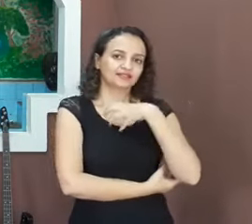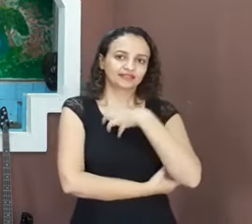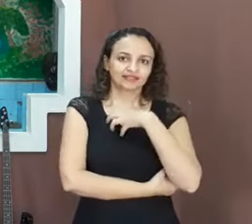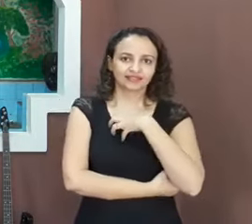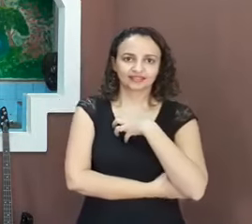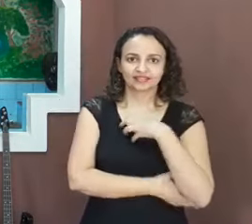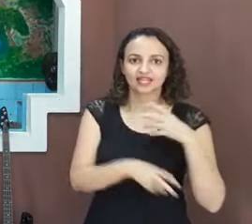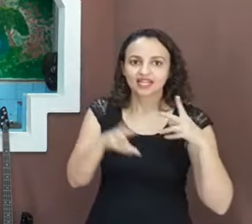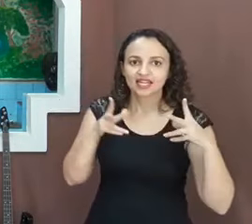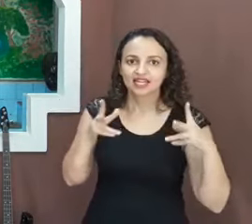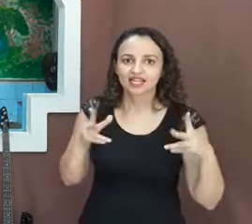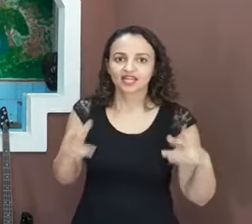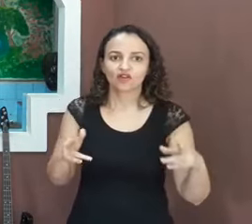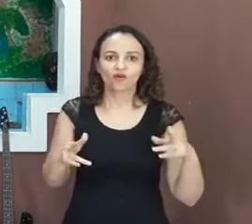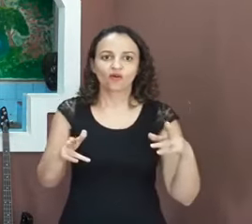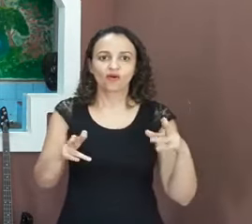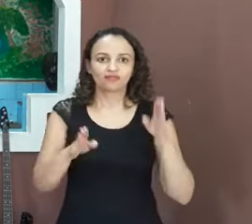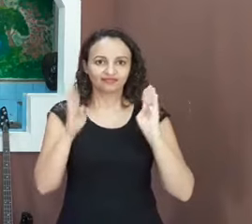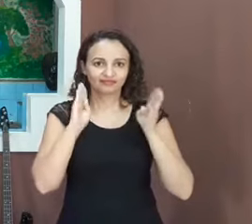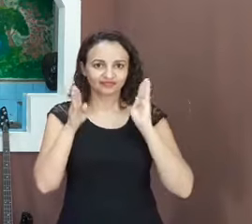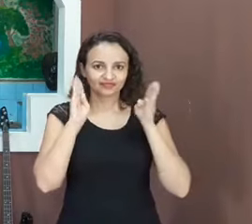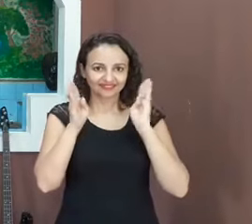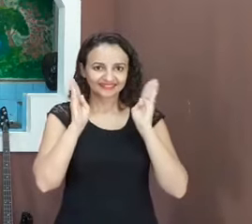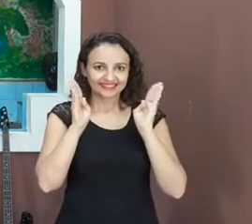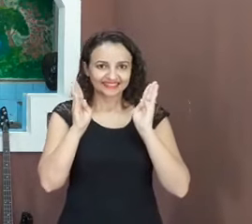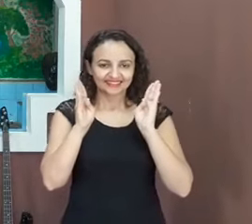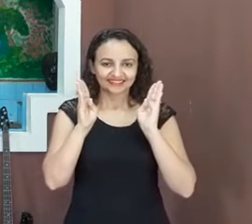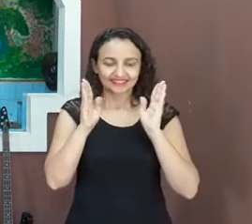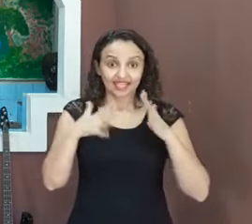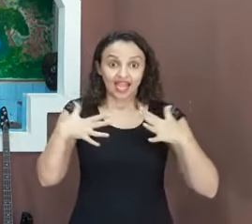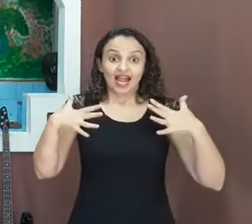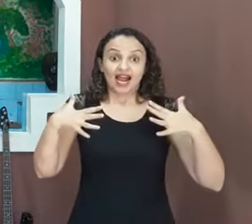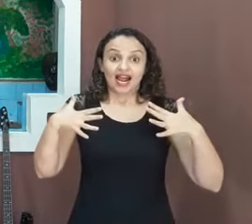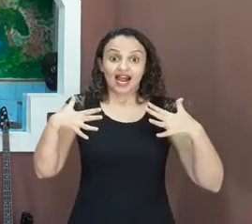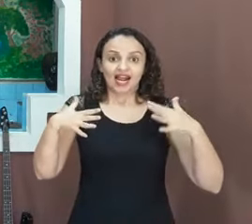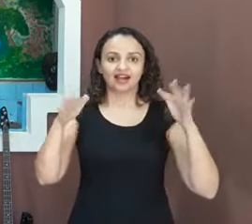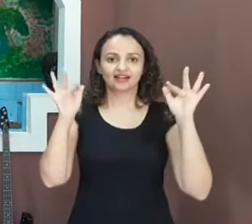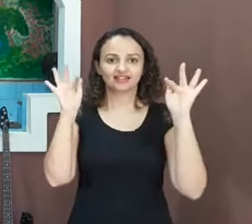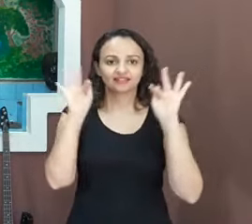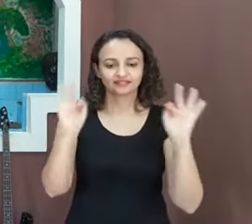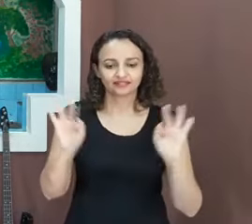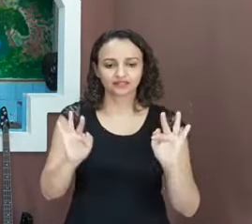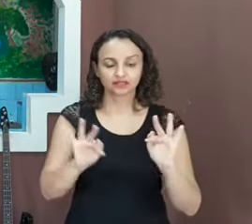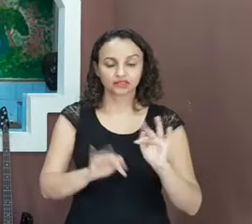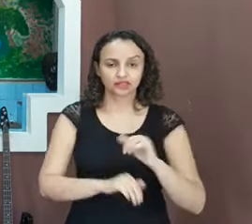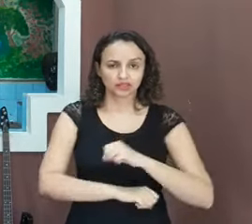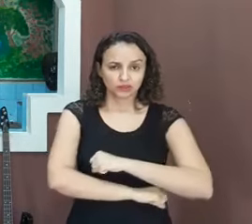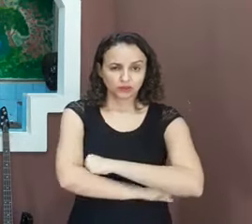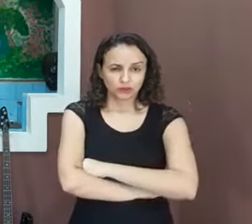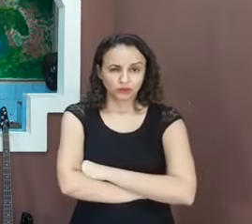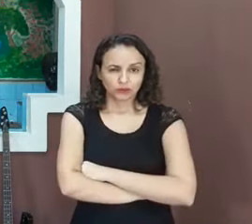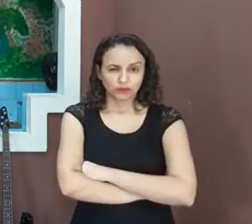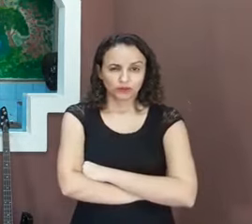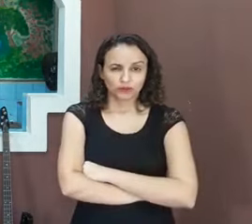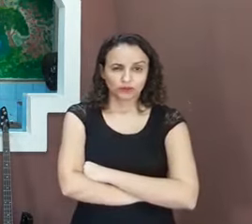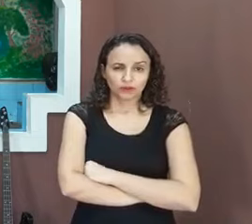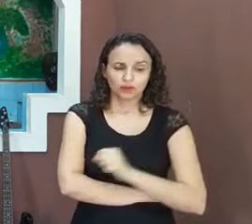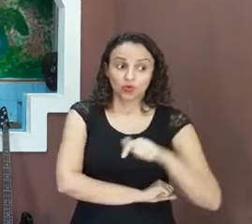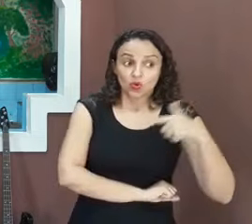Essa primeira carinha aí meio assustado, outra feliz, o outro está meio rancisa, bravo, o outro